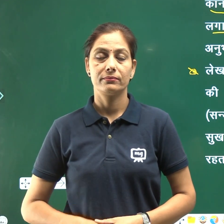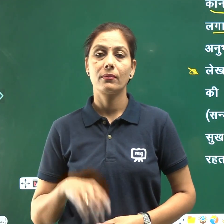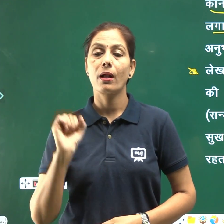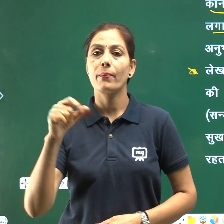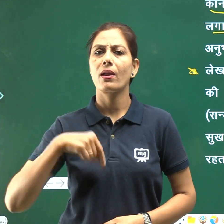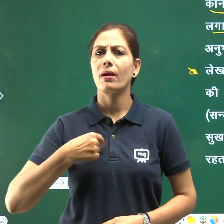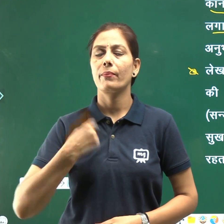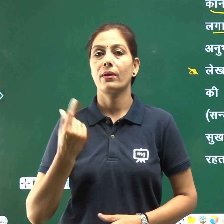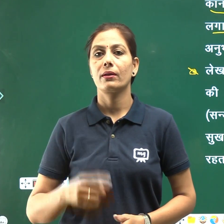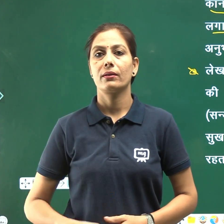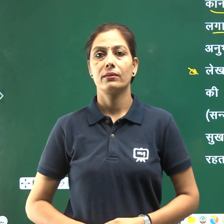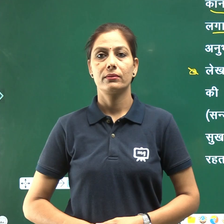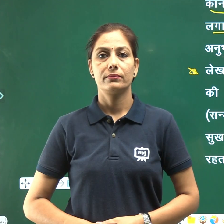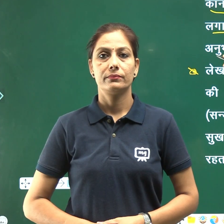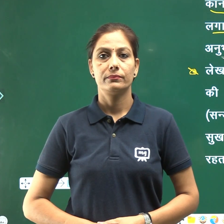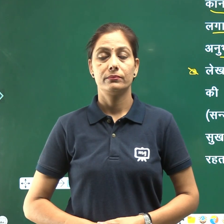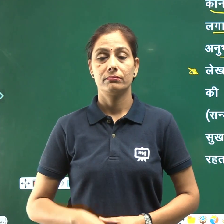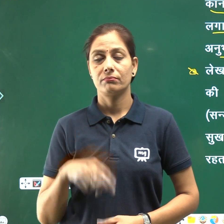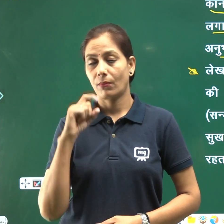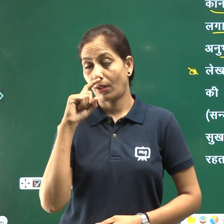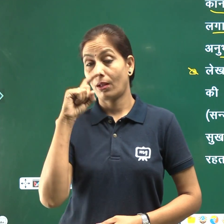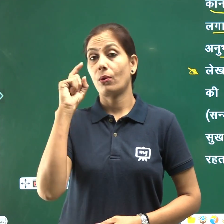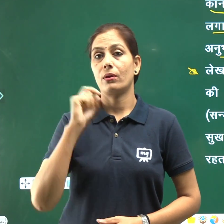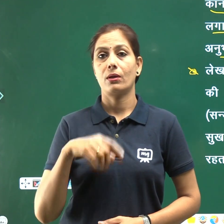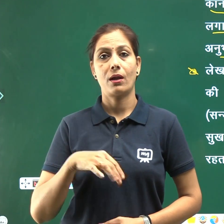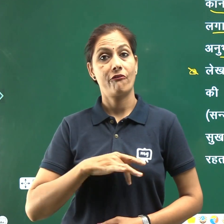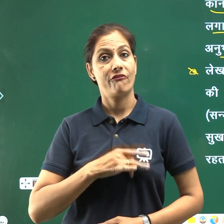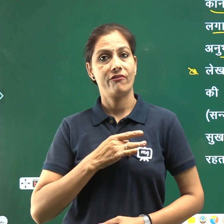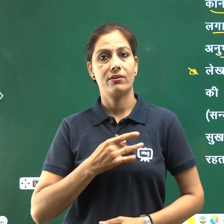अपने आप में गर्व अनुभव करती है।